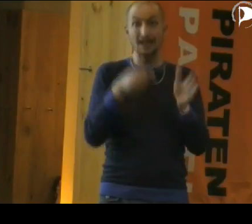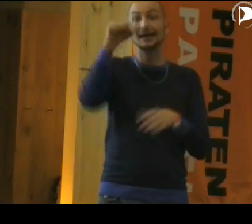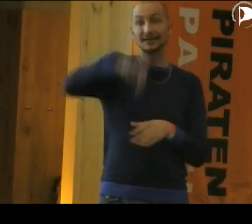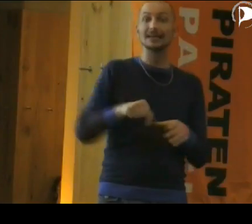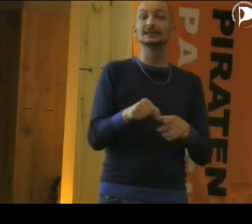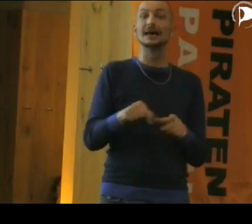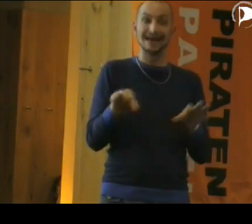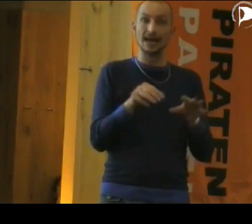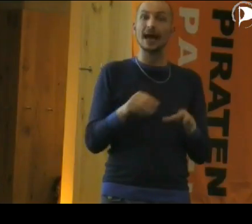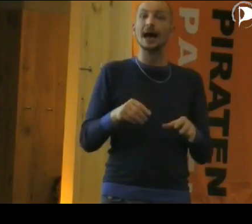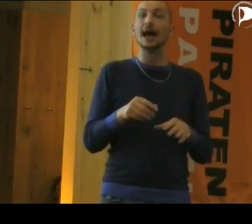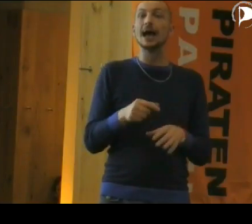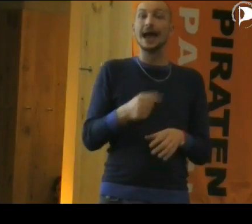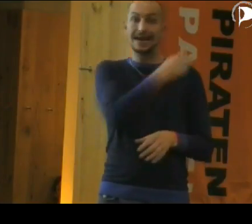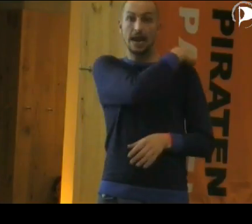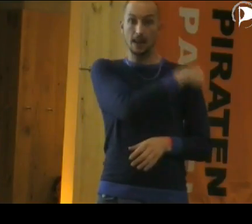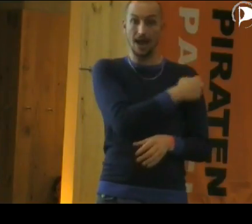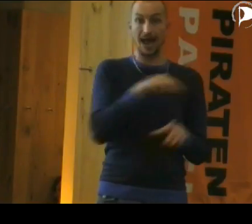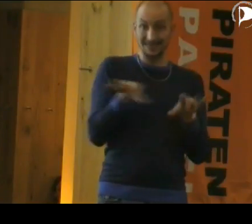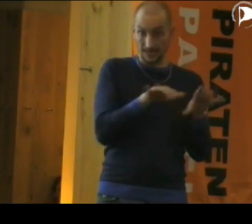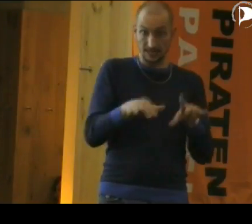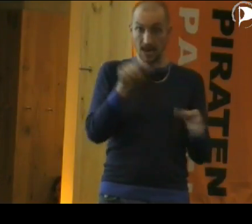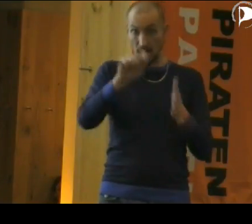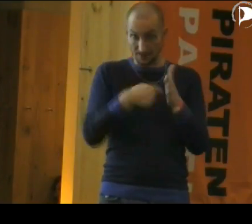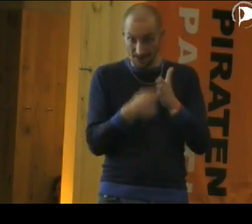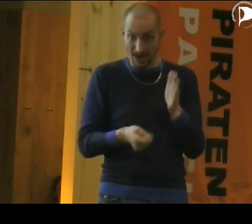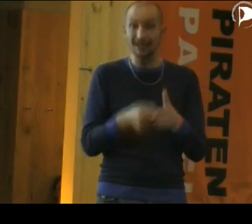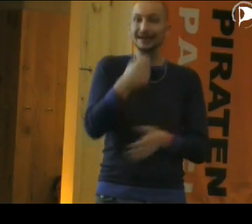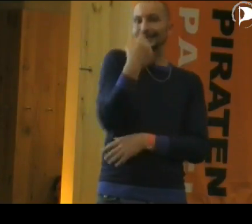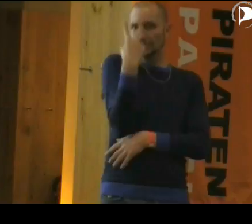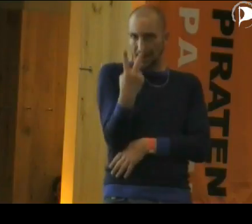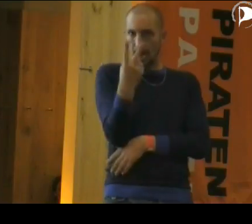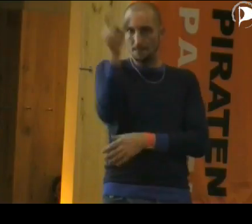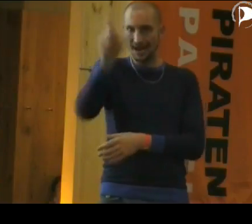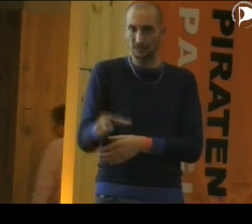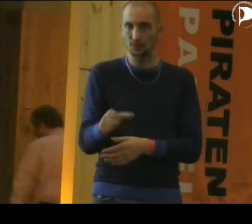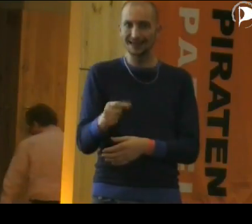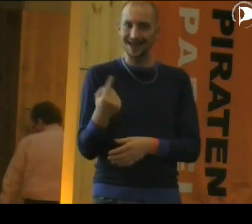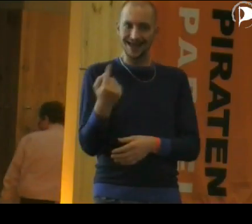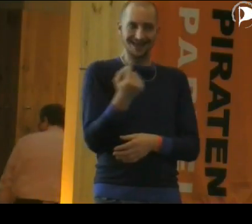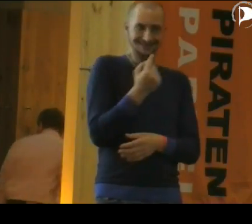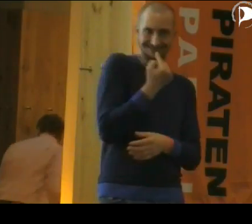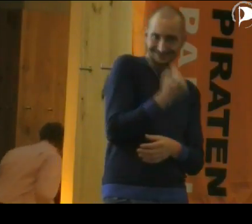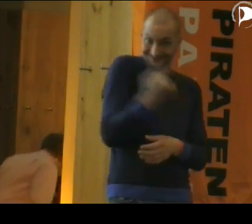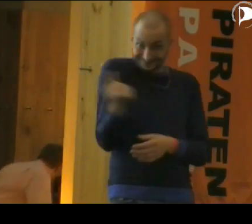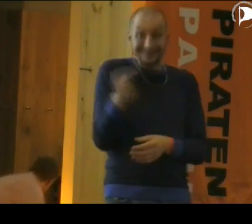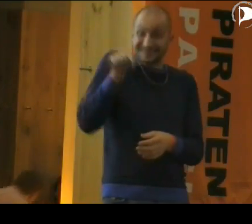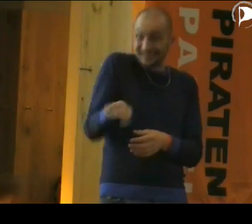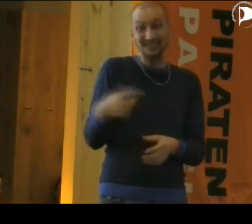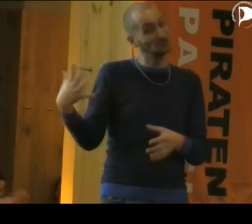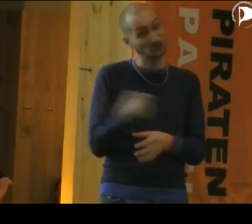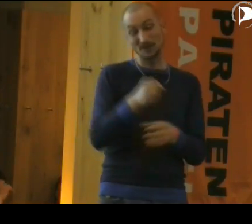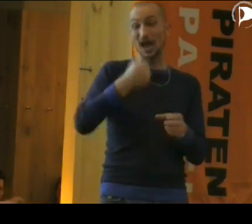speziell ich glaube es ist deutlich geworden dass hier zwei personen alleine die arbeit nicht stemmen können auch die